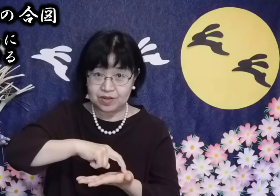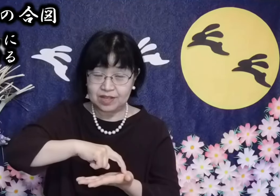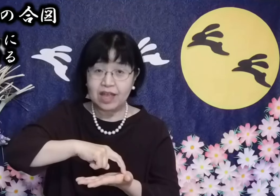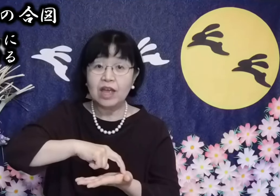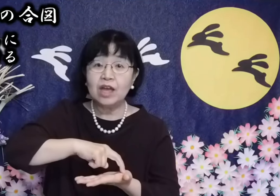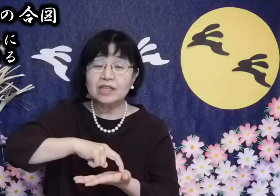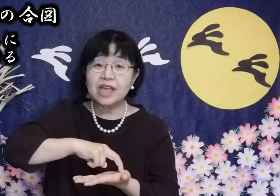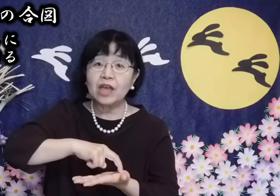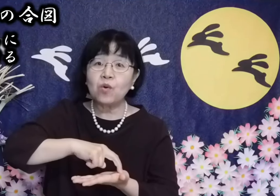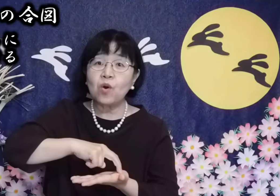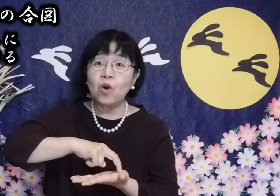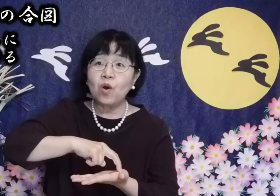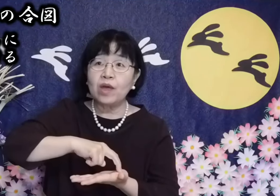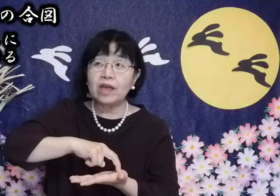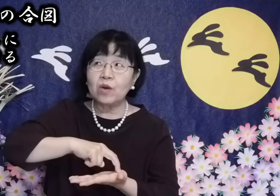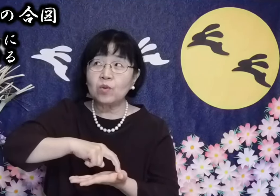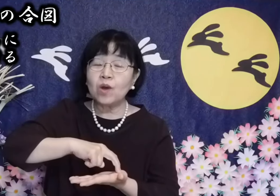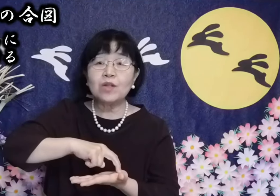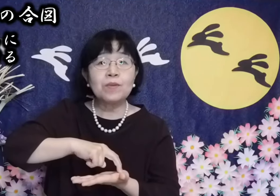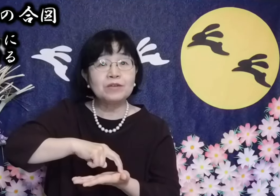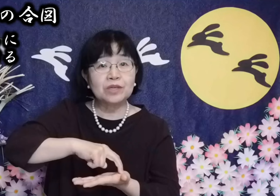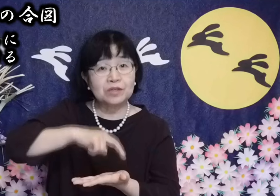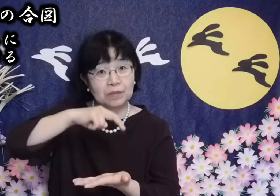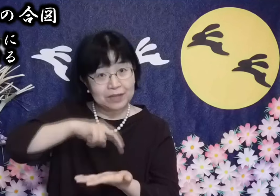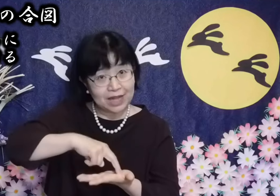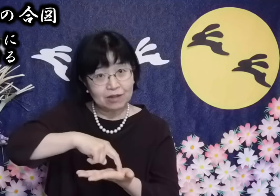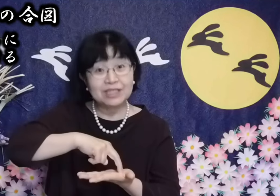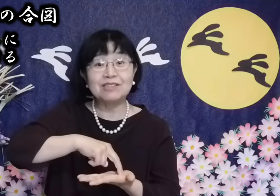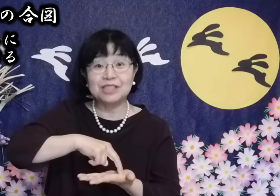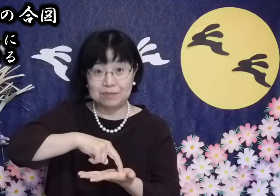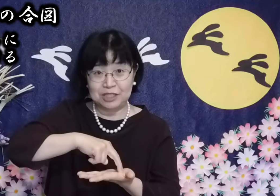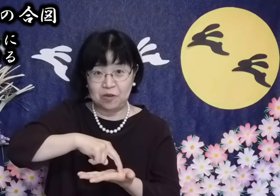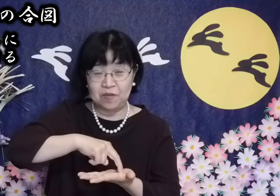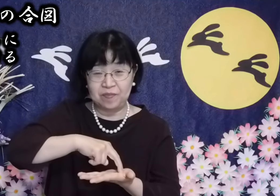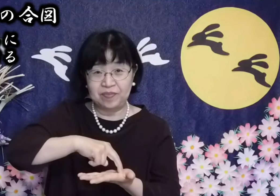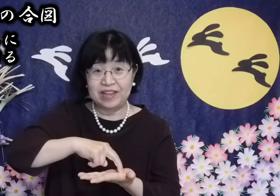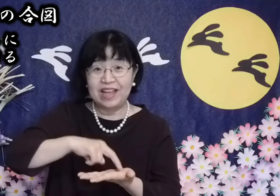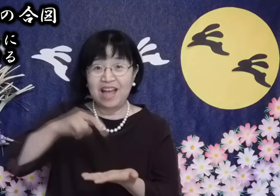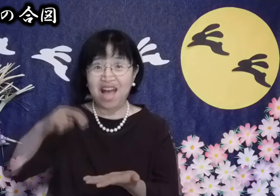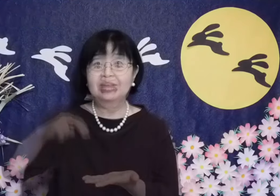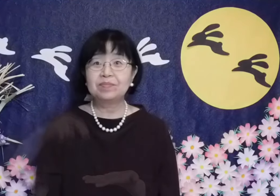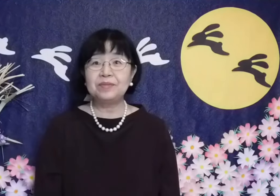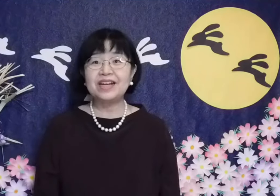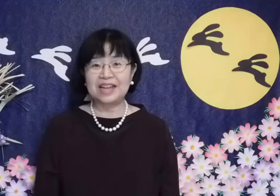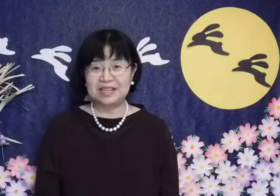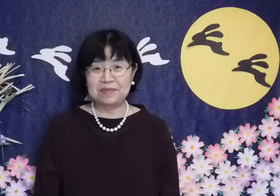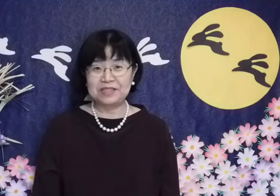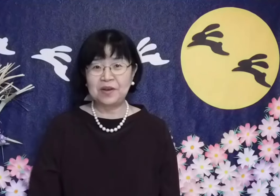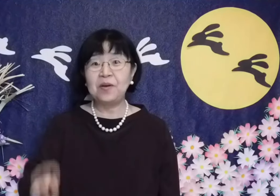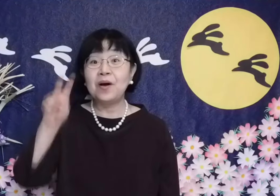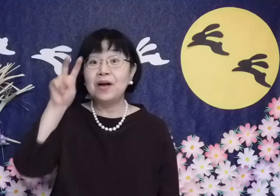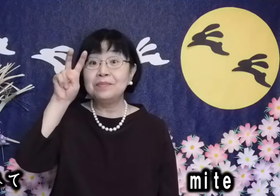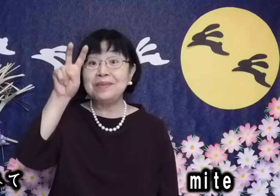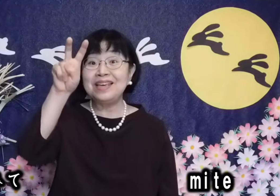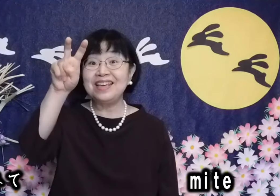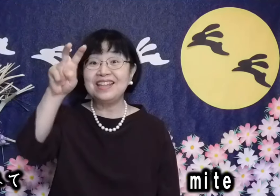で最後音が止まるときにピタッと着地しましょう。見てからいきますよ。見